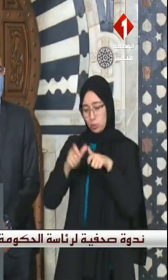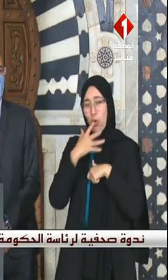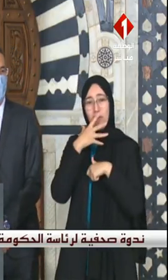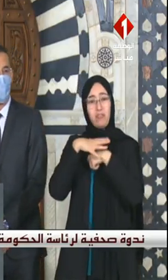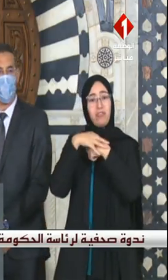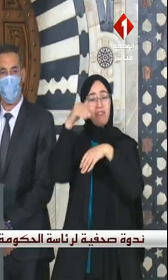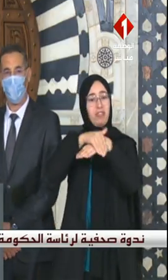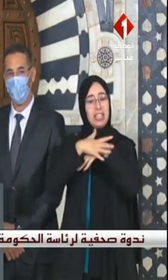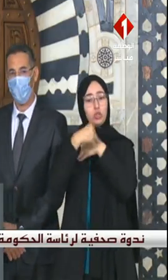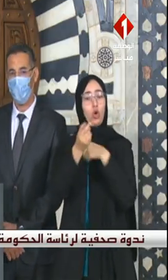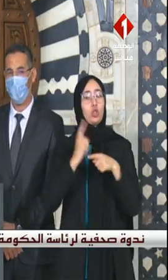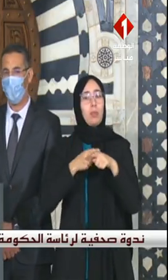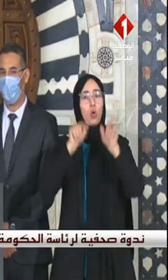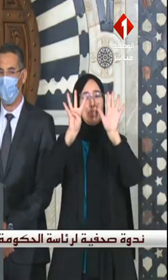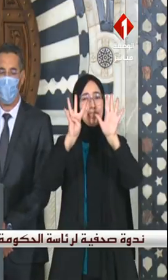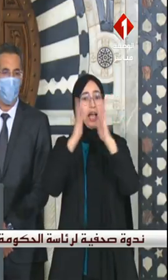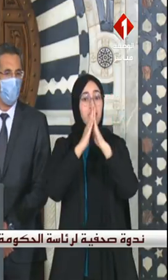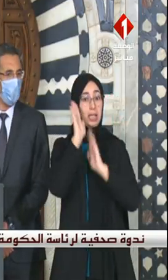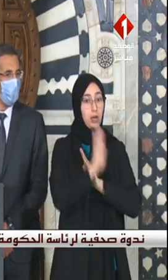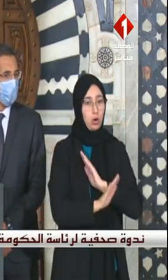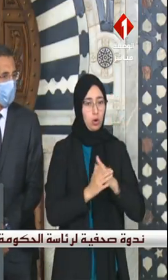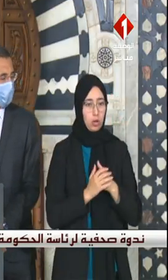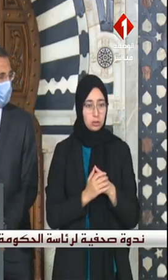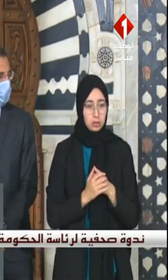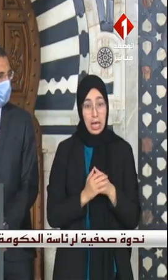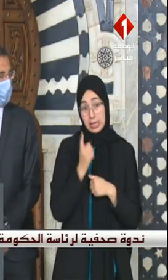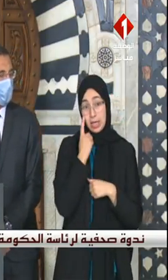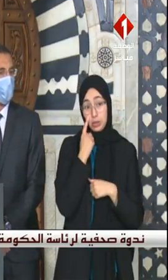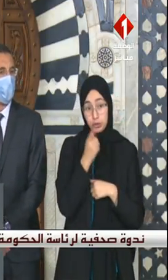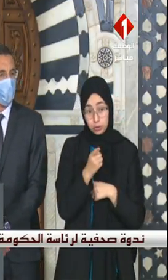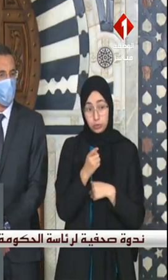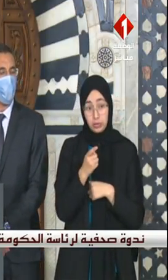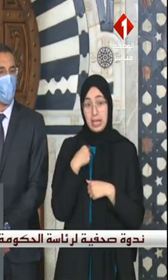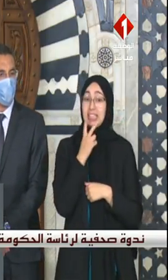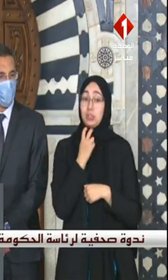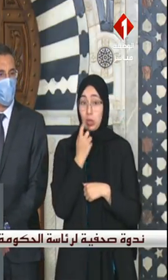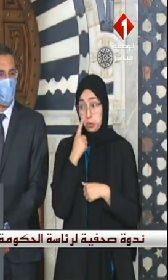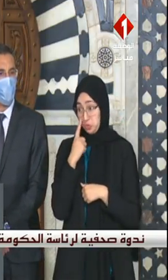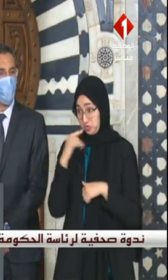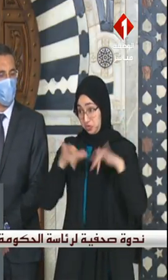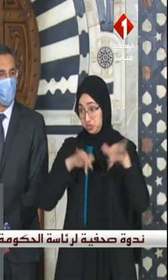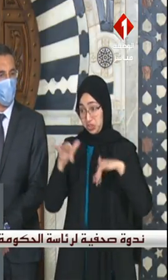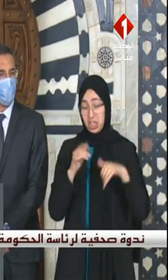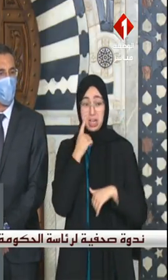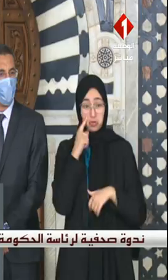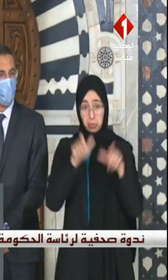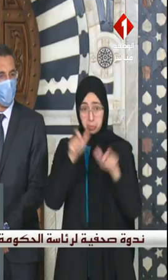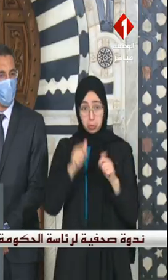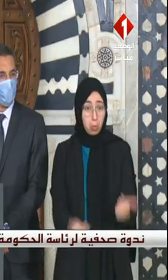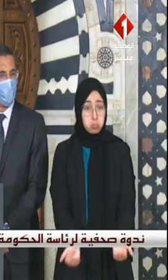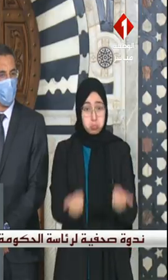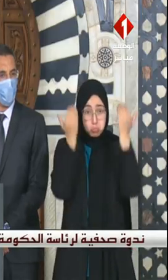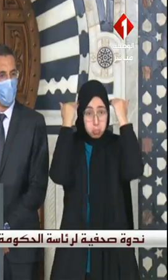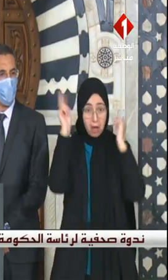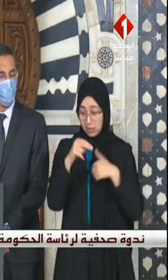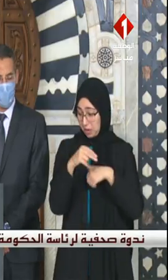الجولان سيد الوزير، زيد أنا أحكي لك أنا من معناها كمواطنة في الشارع، العبيد في